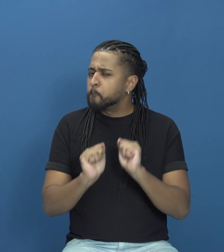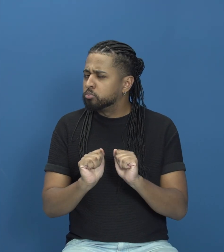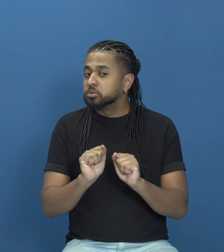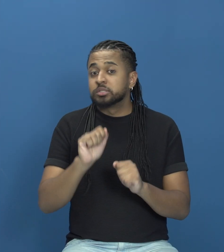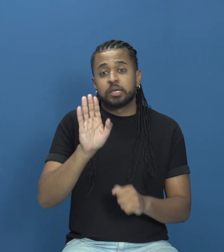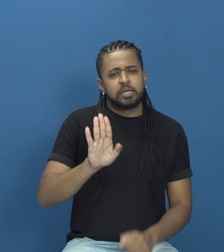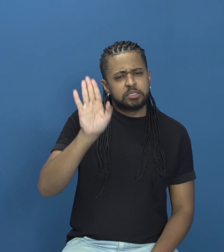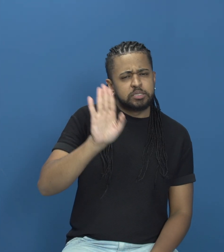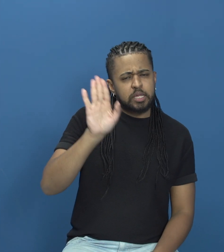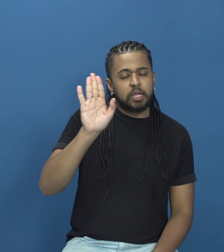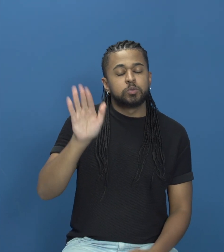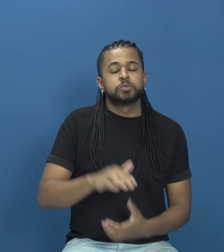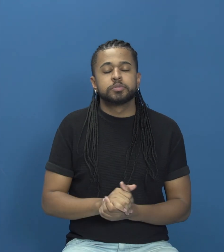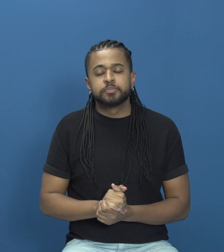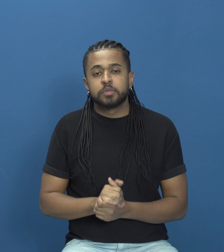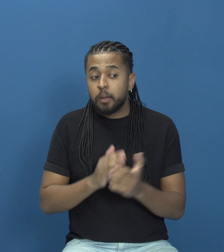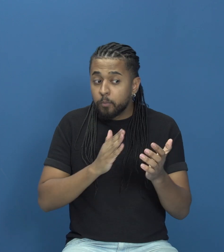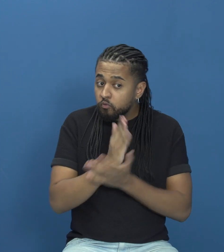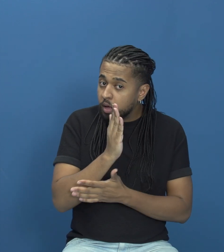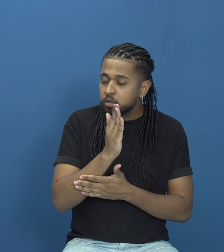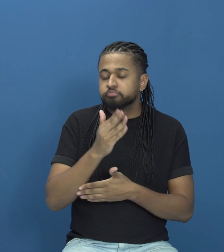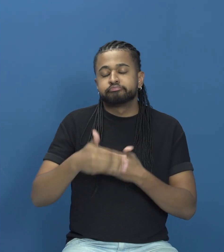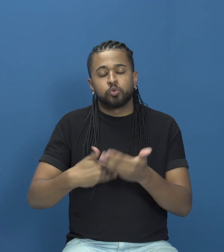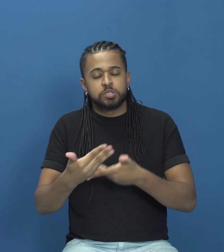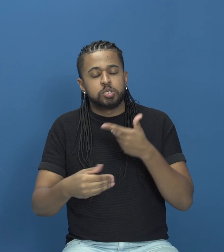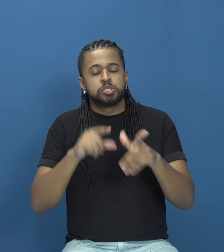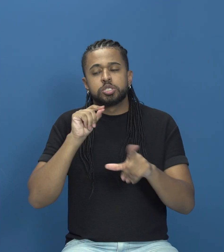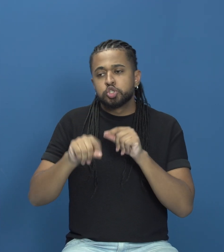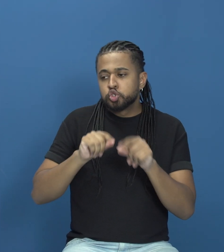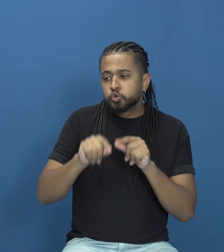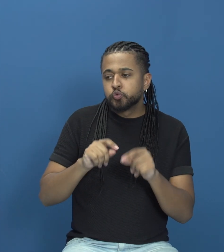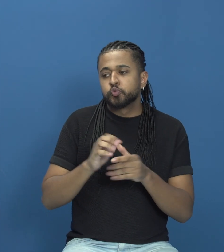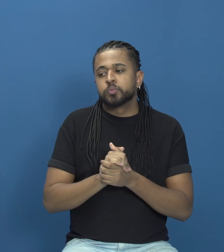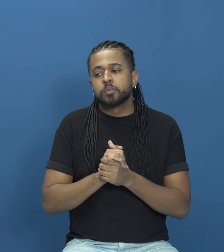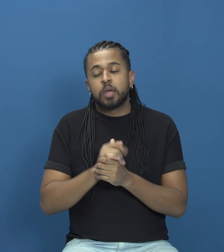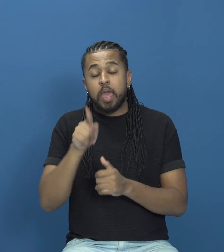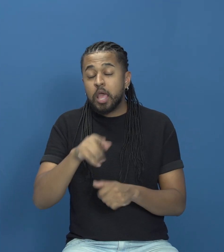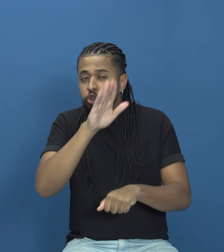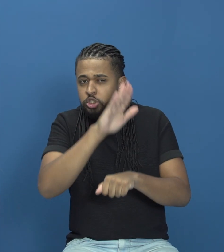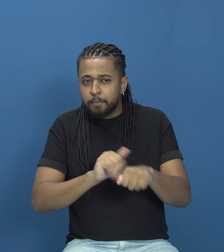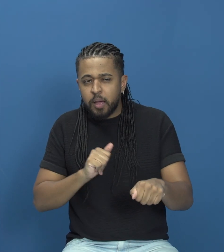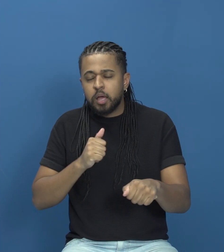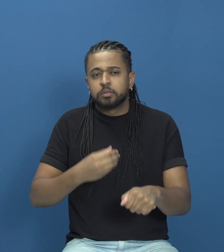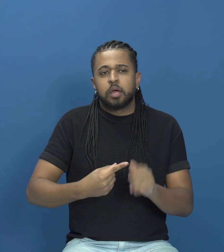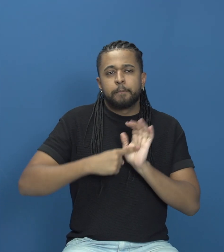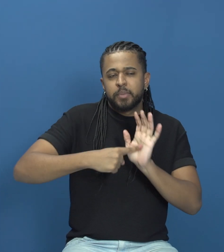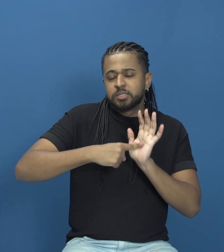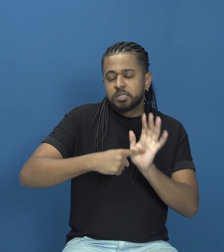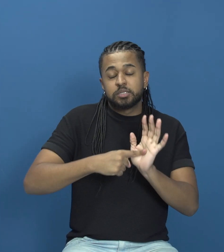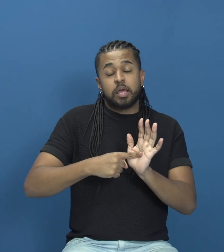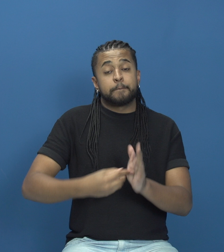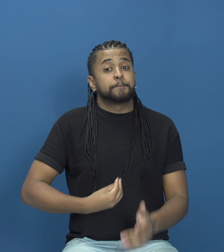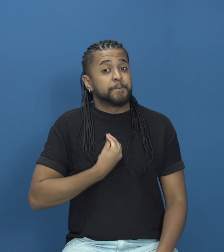os candidatos, as candidatas, aprovados no presente processo seletivo, serem convocados a apresentar, de